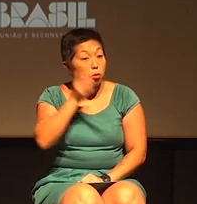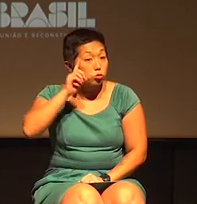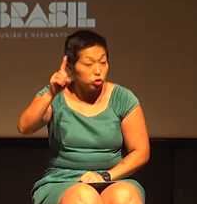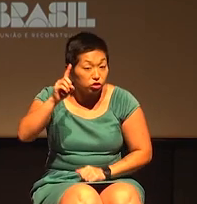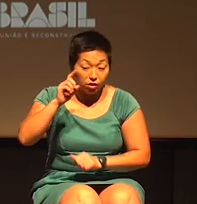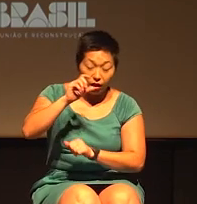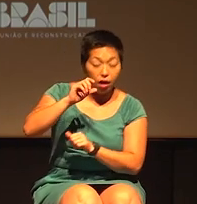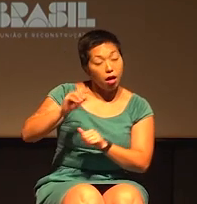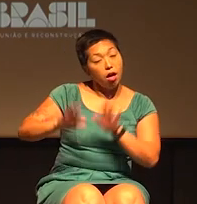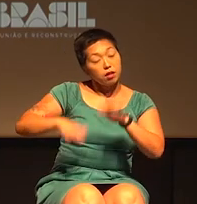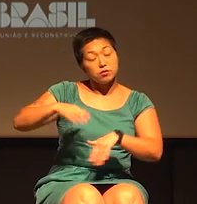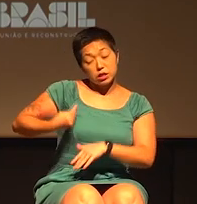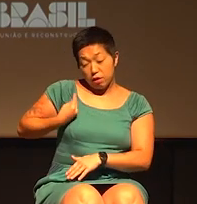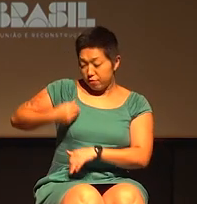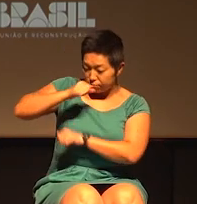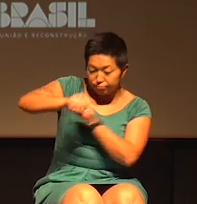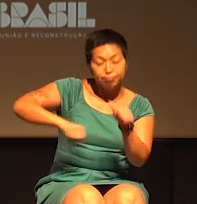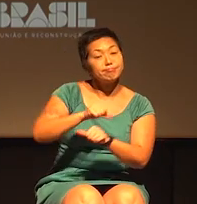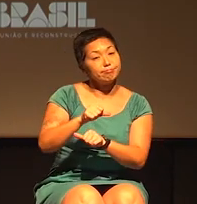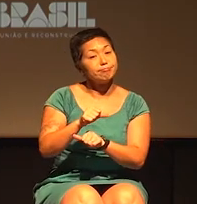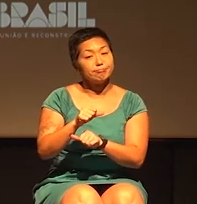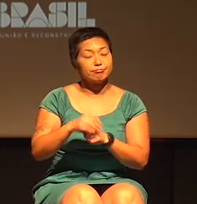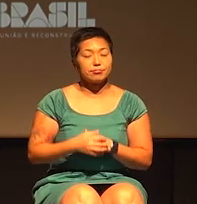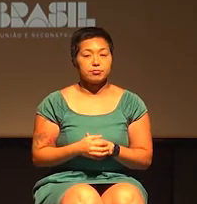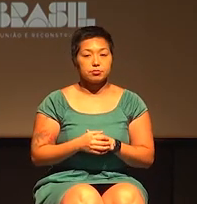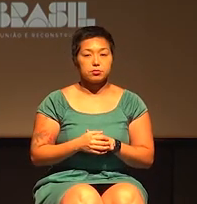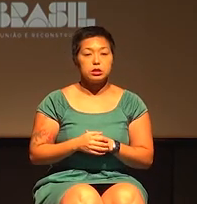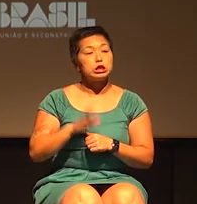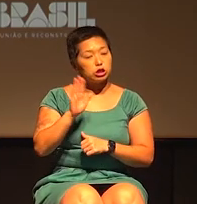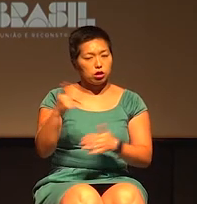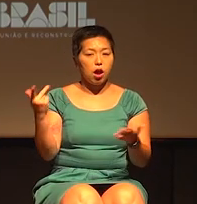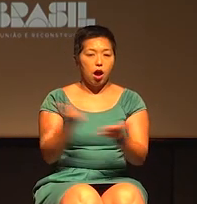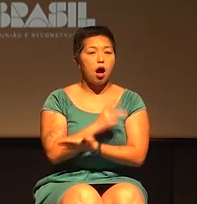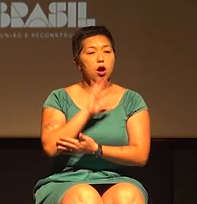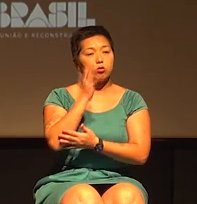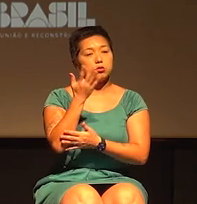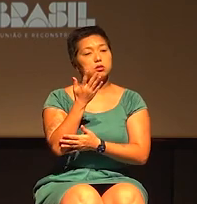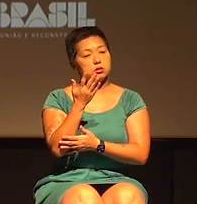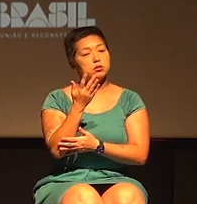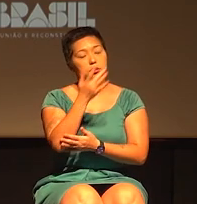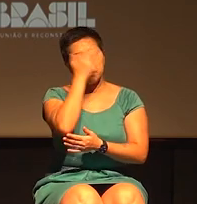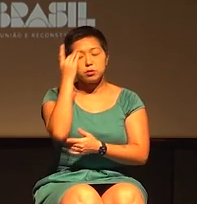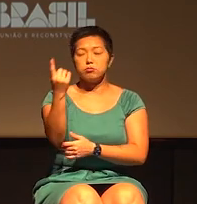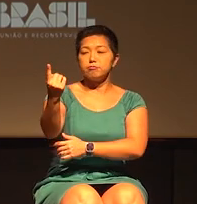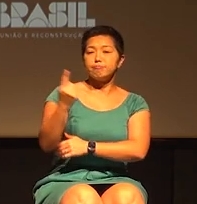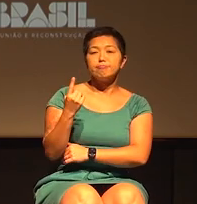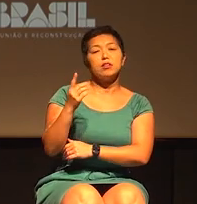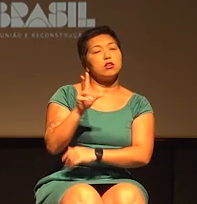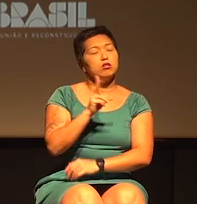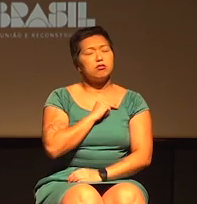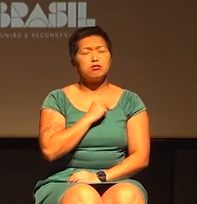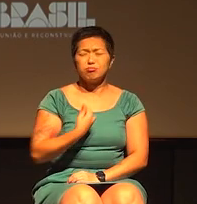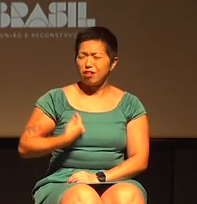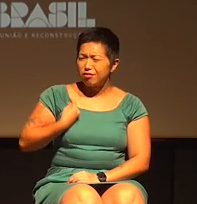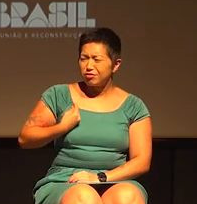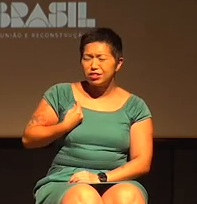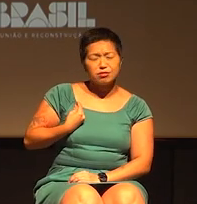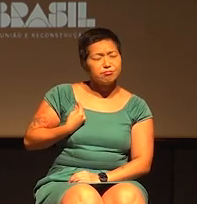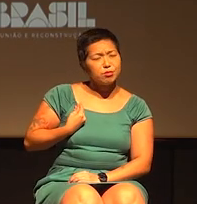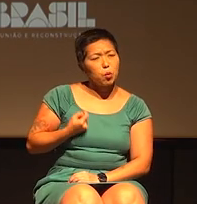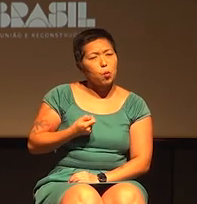transforma a vida das pessoas a gente já recebeu pessoas falam assim Nossa hoje eu estava a vida ho estava por